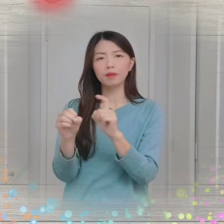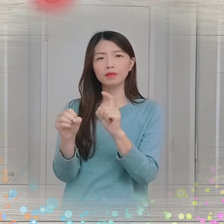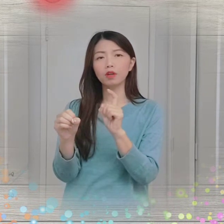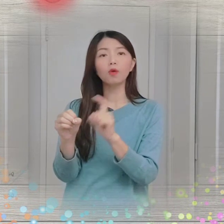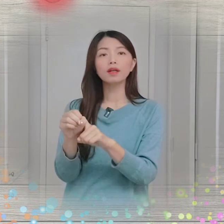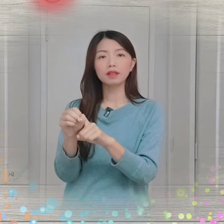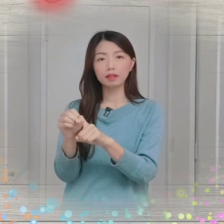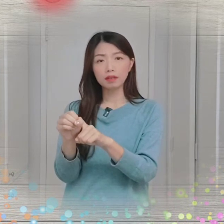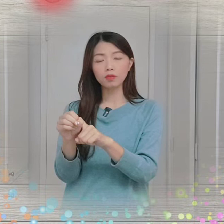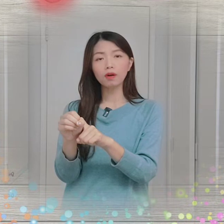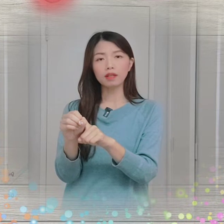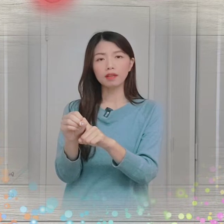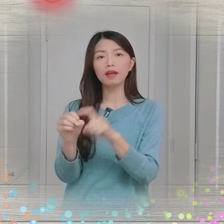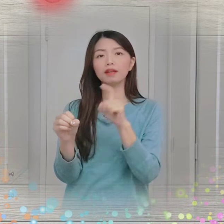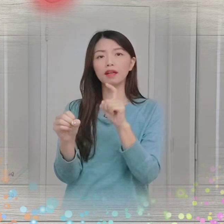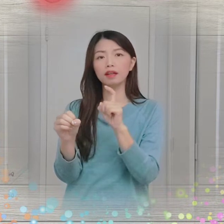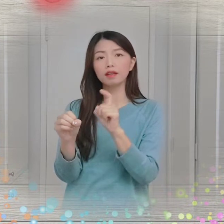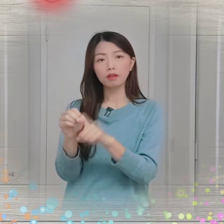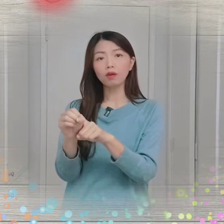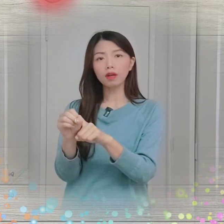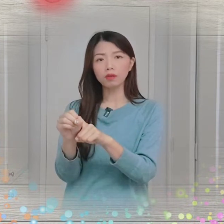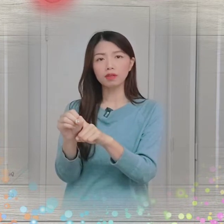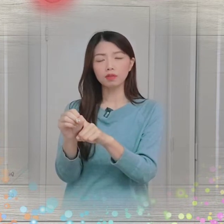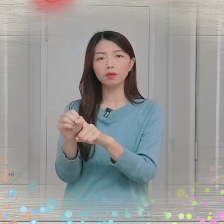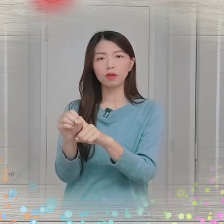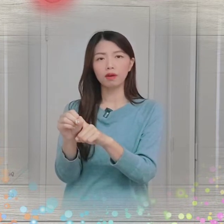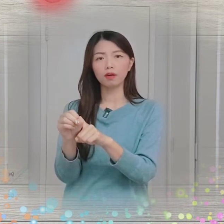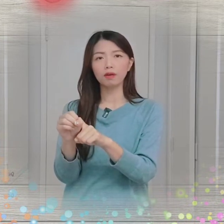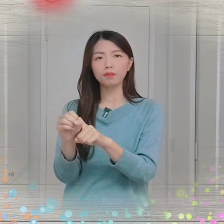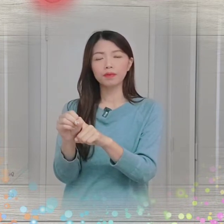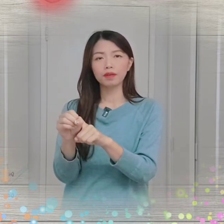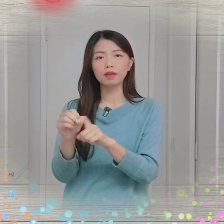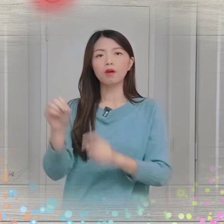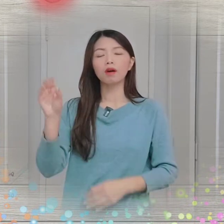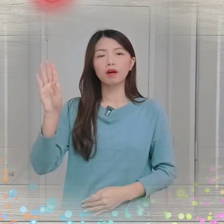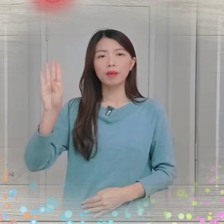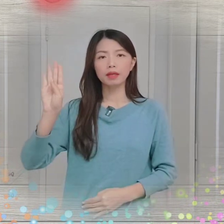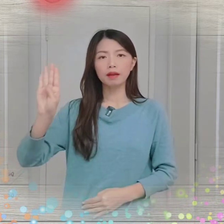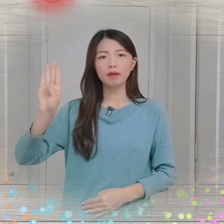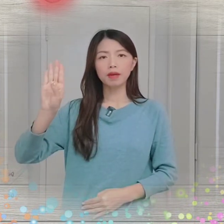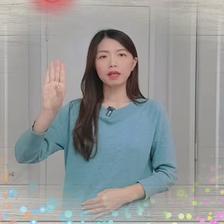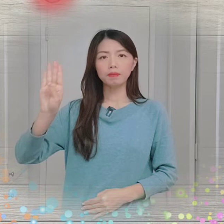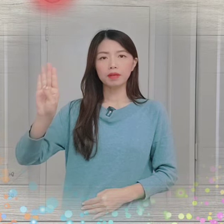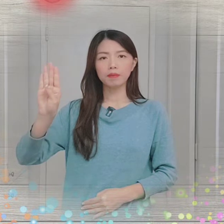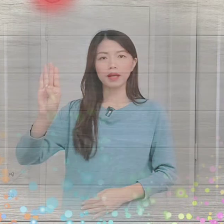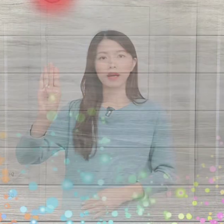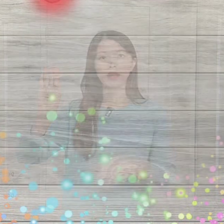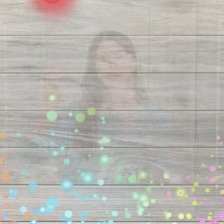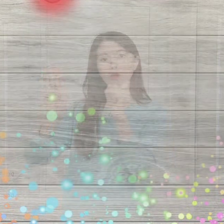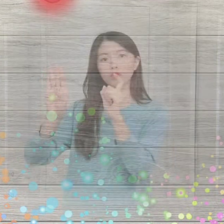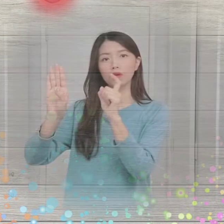아무튼 여러가지 뜻의 수어가 있는데 일단 떡이라고 하는 뜻의 수어도 돼요. 그래서 베들레헴의 이